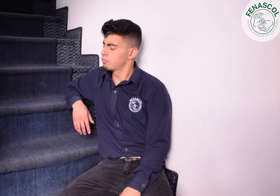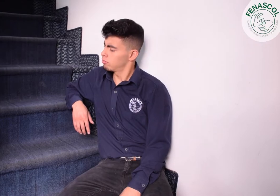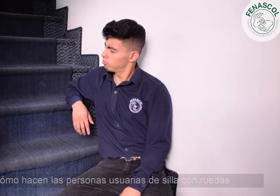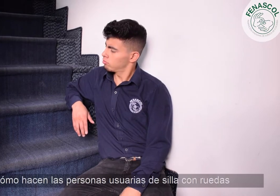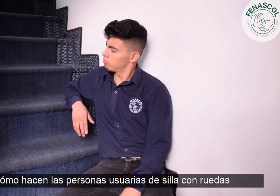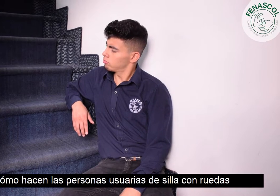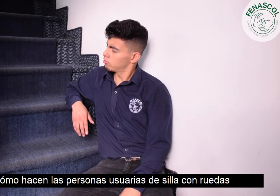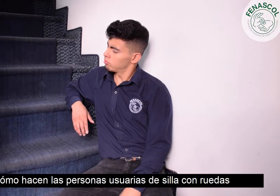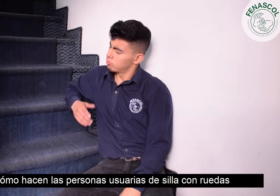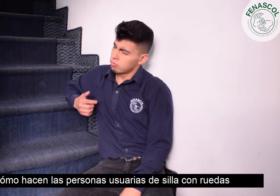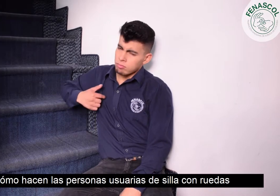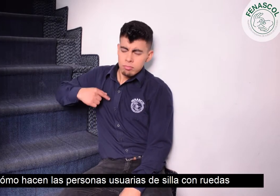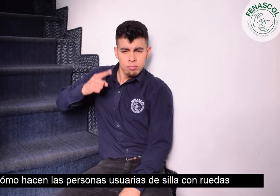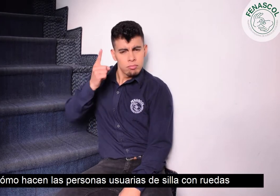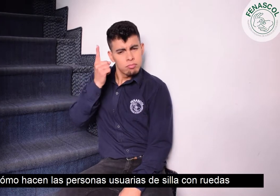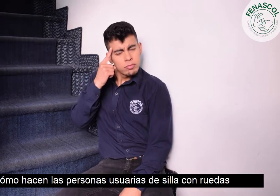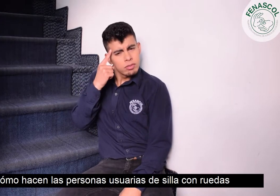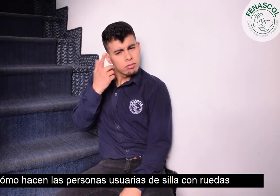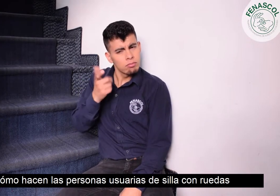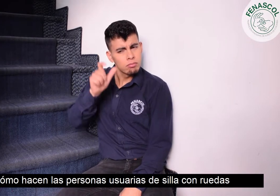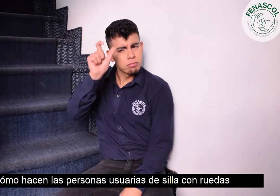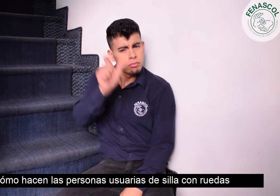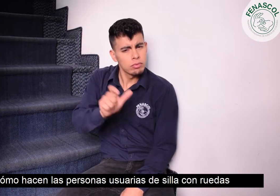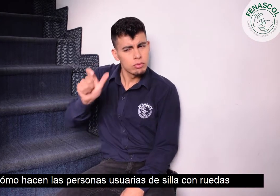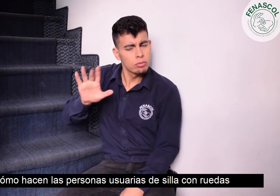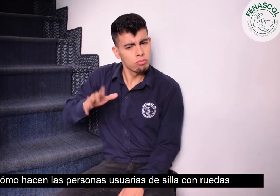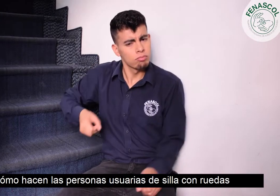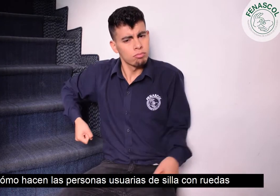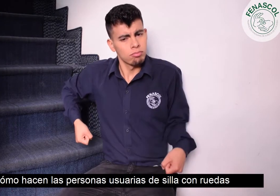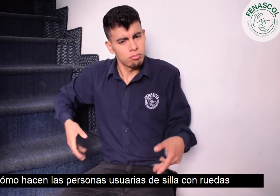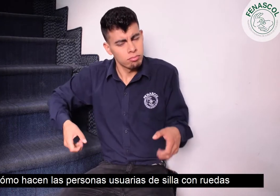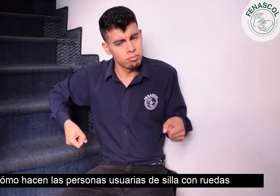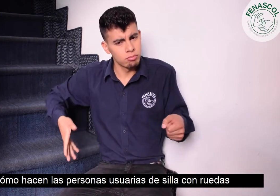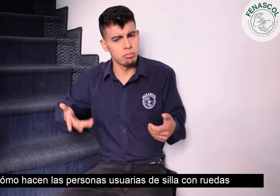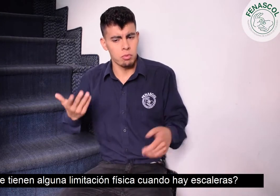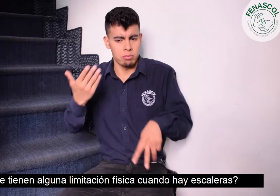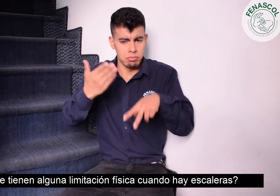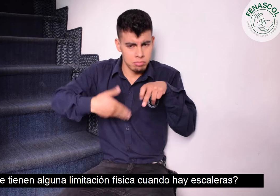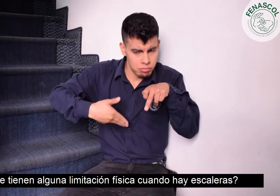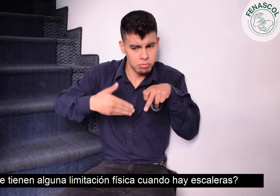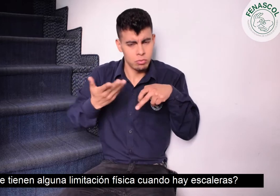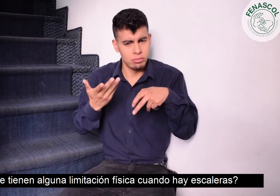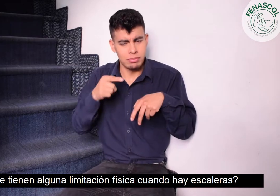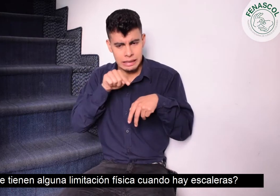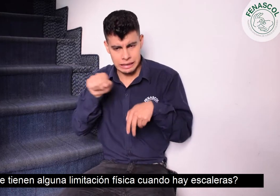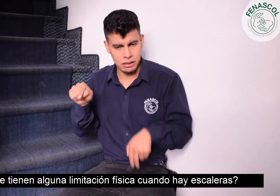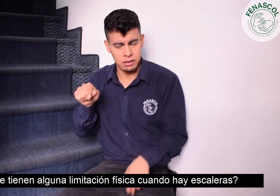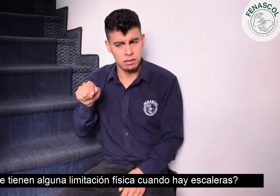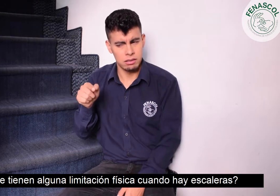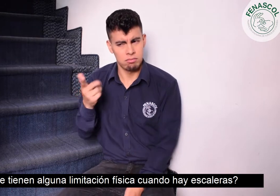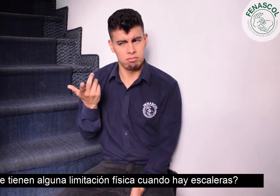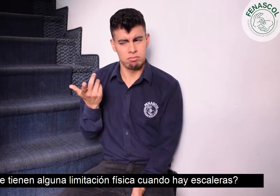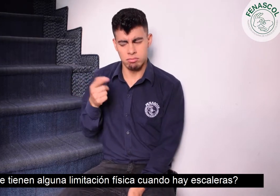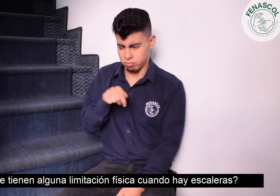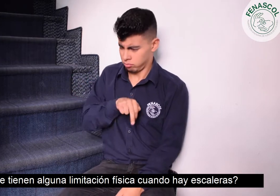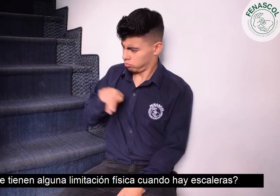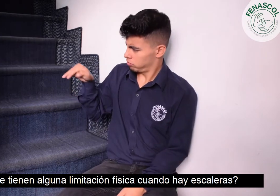¿cómo hacen las personas usuarias de silla con ruedas y que tienen alguna limitación física cuando hay escaleras?